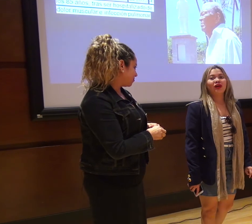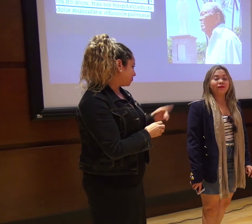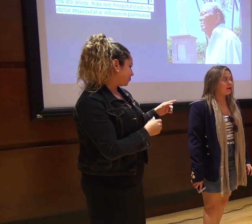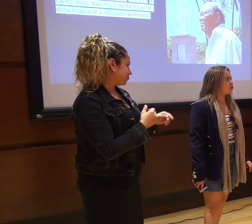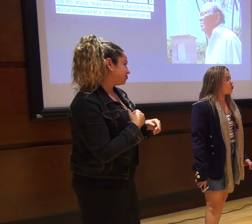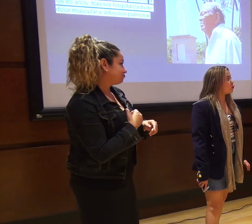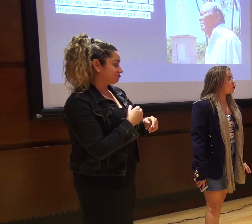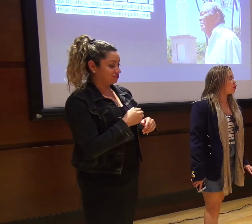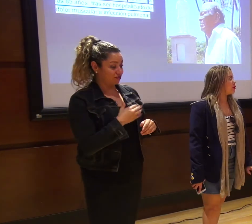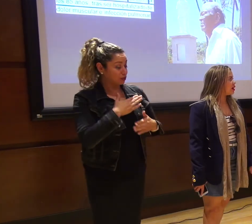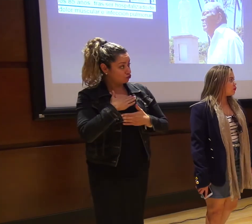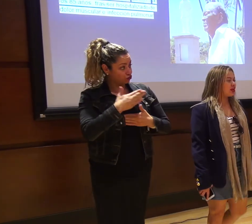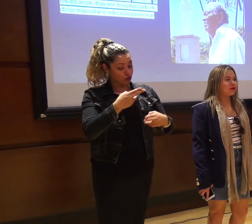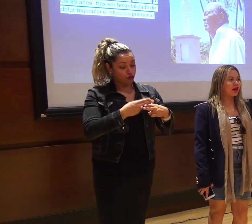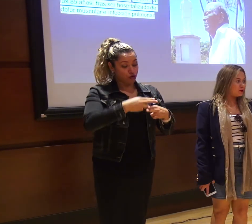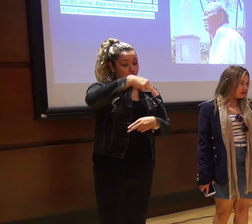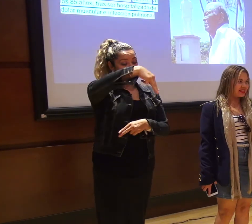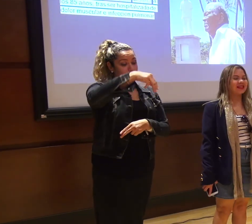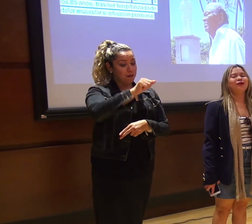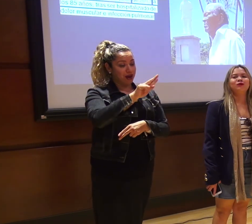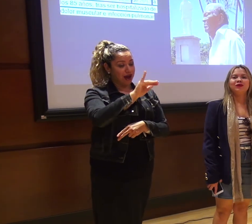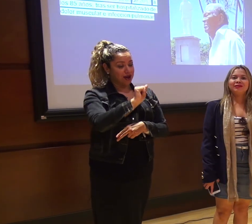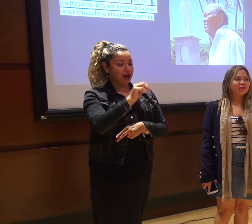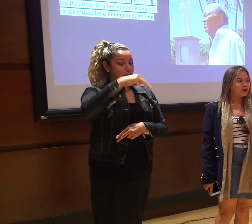mira, mucho gusto, mi nombre es María Mónica Mercado, soy de Sincelejo, Sucre. Me